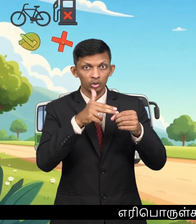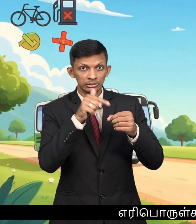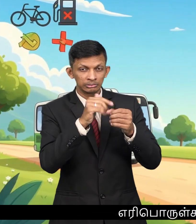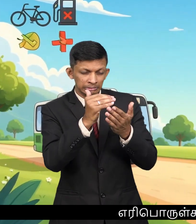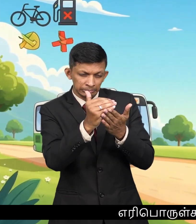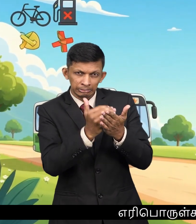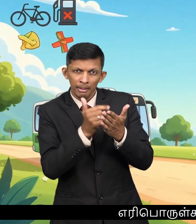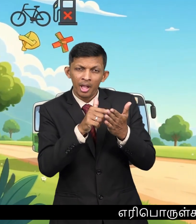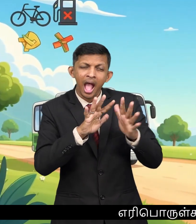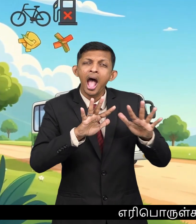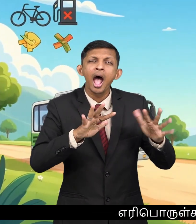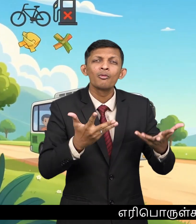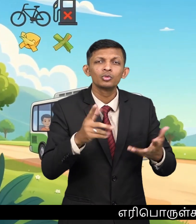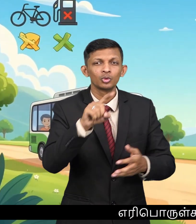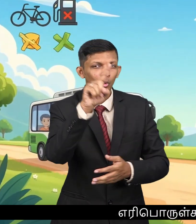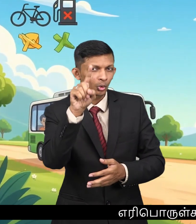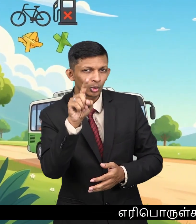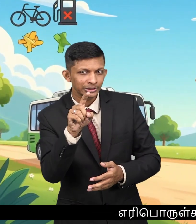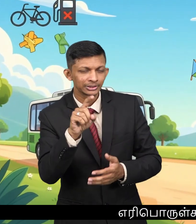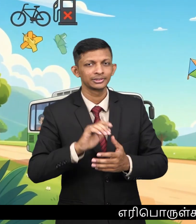எரிபொருள்களை எப்படி சேமிப்பது?